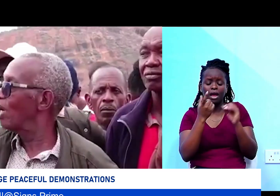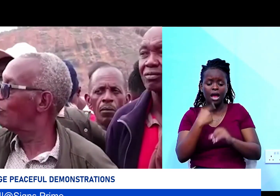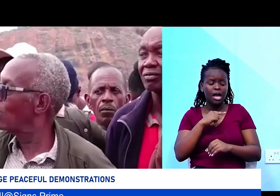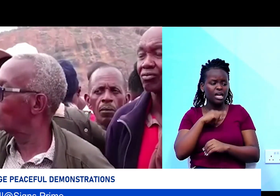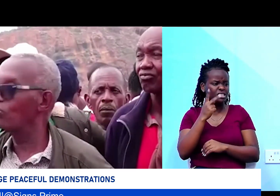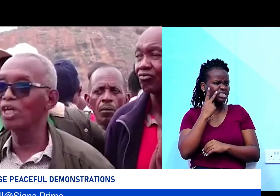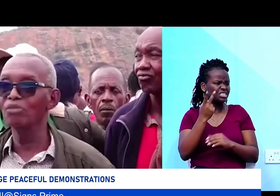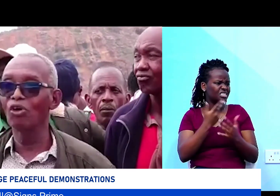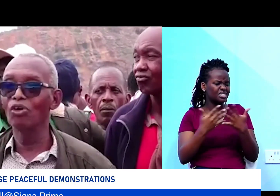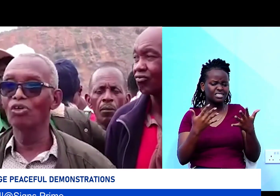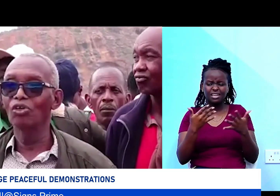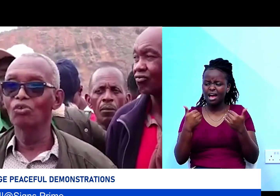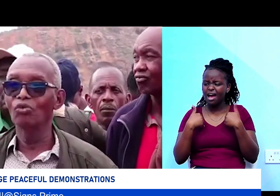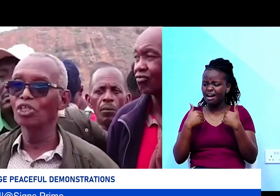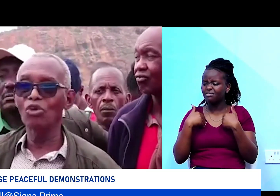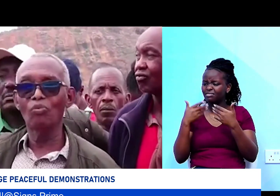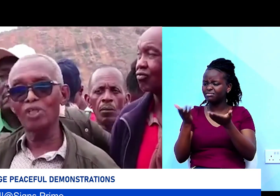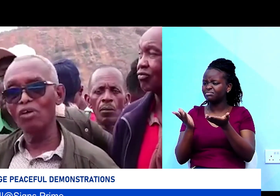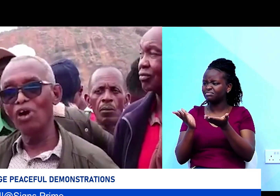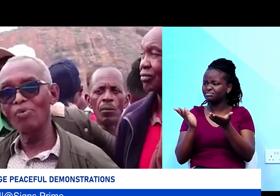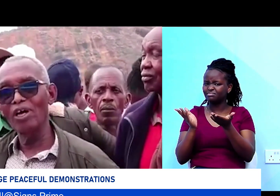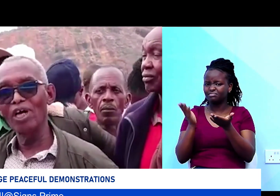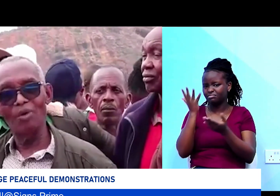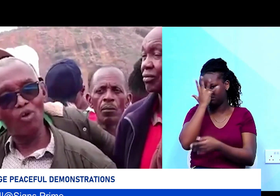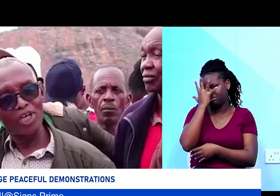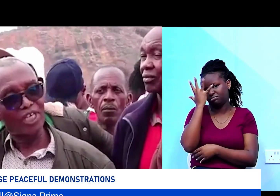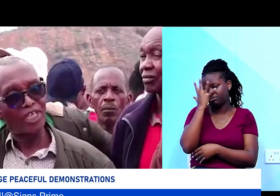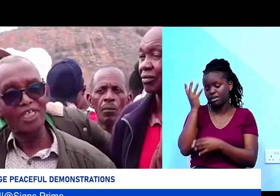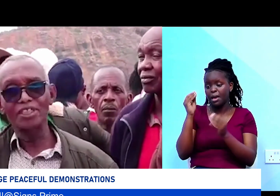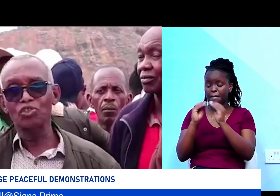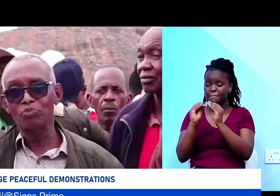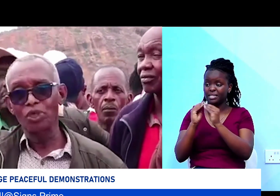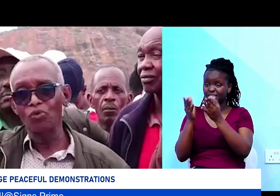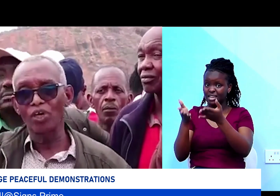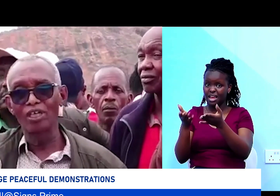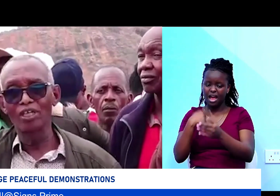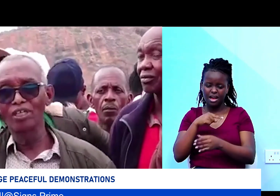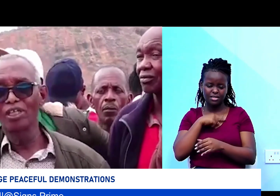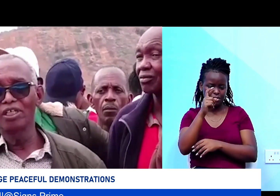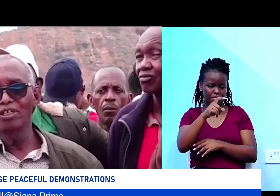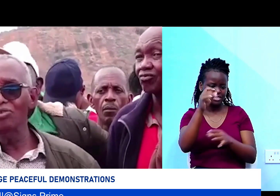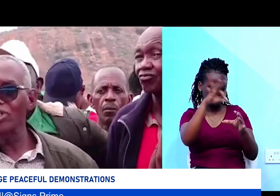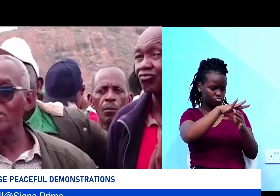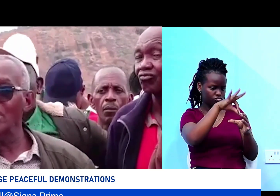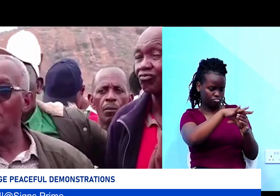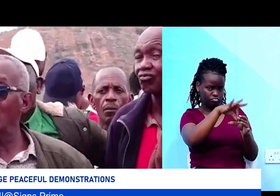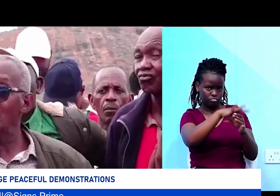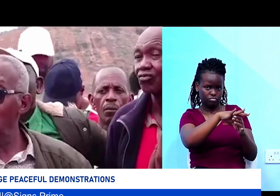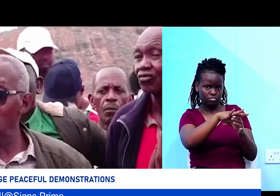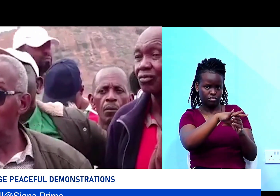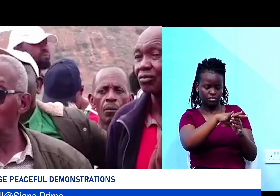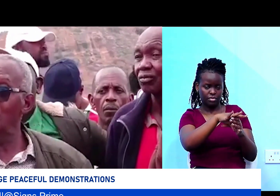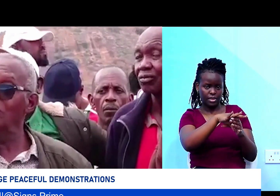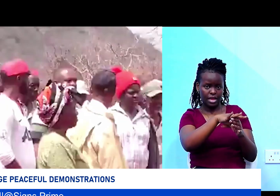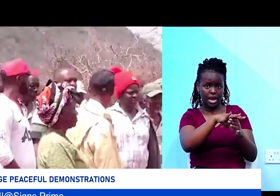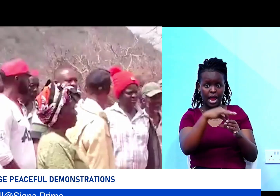hapa mnaona kuna limo. Kuliitwa mkutano hapa ambao unatakana sisi tupige kura. 2/3 ya adult members waseme